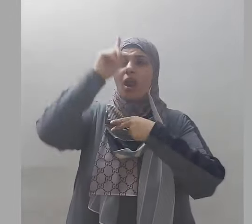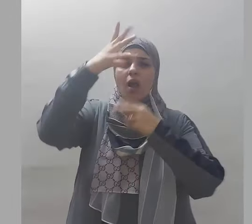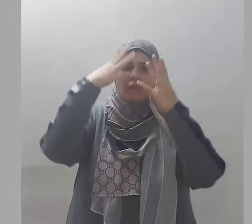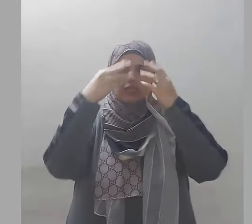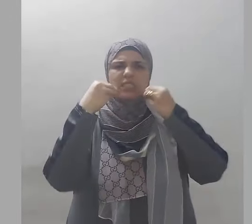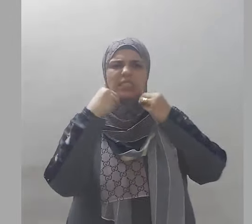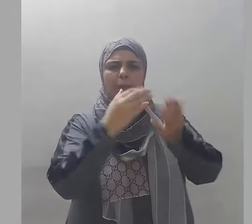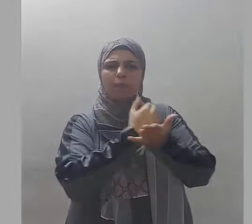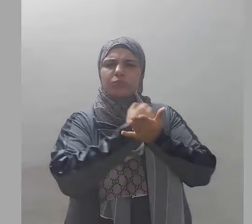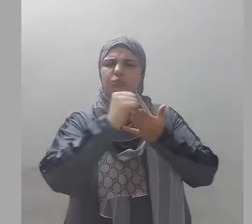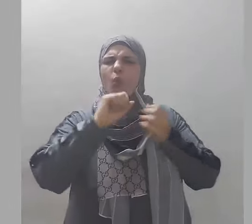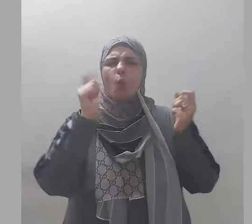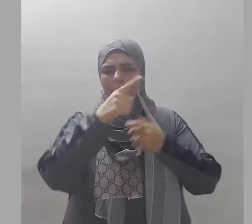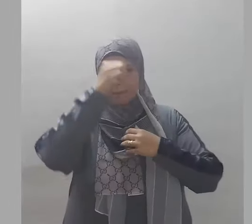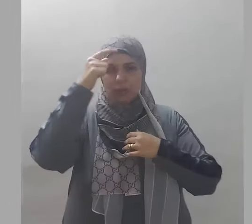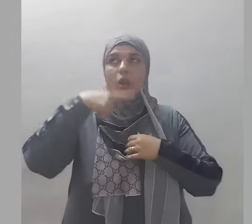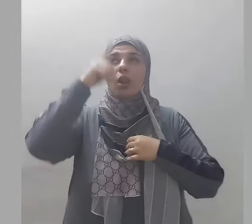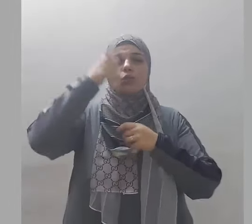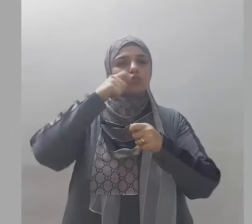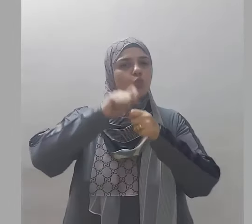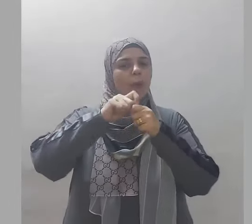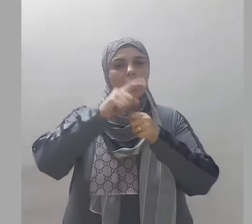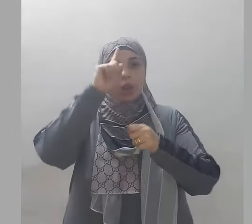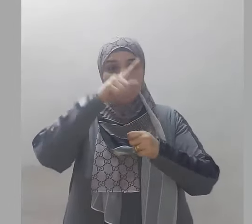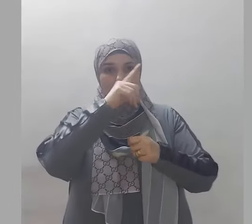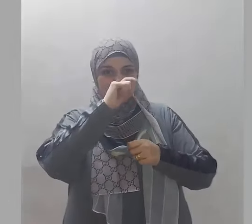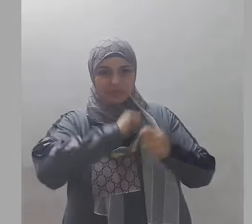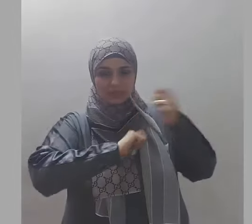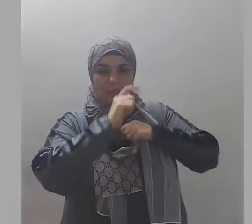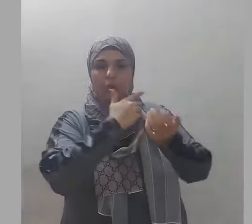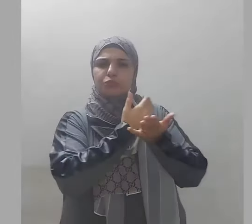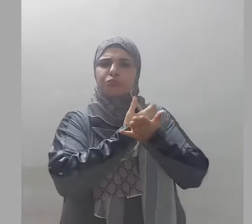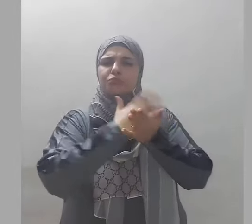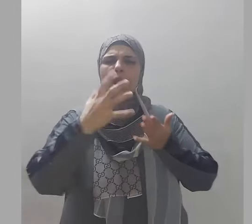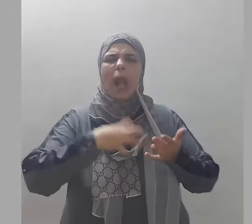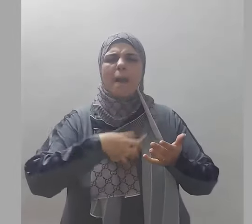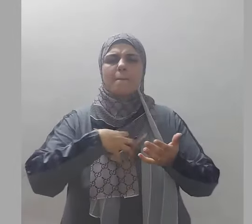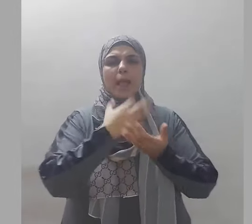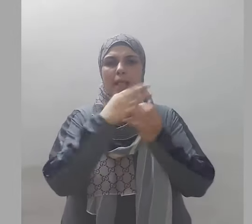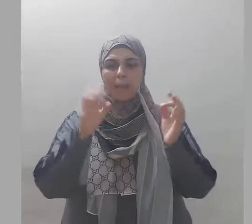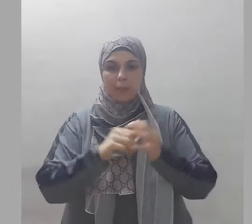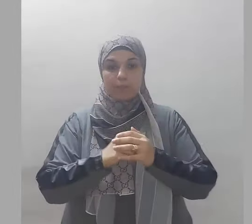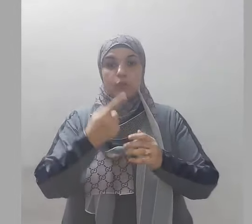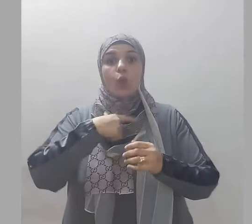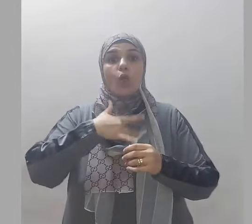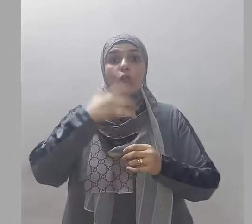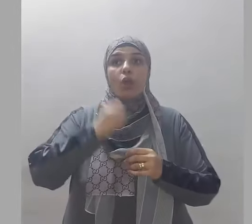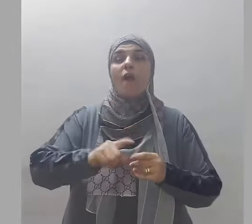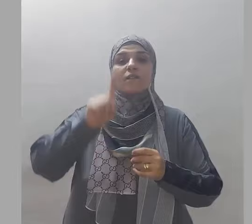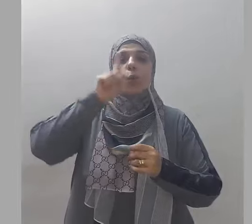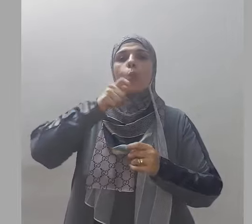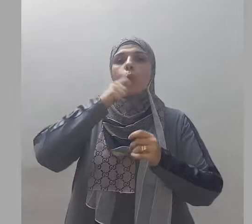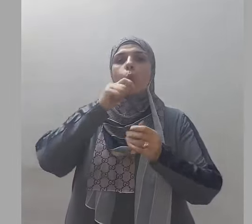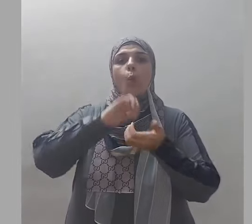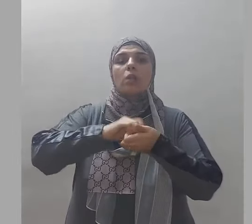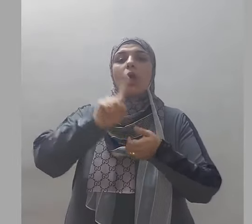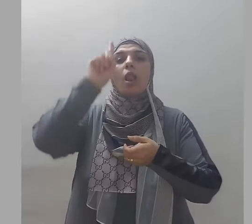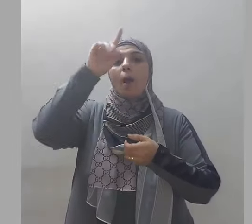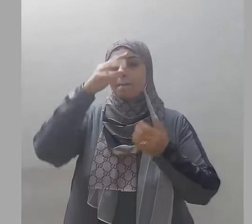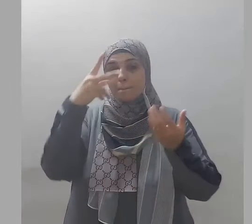للكروب وكشفه سبحانه الضر والهموم، واثقا في وعد الله عز وجل أن مع العسر يسرا